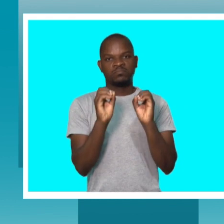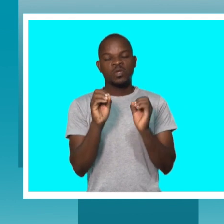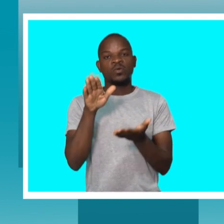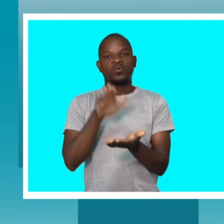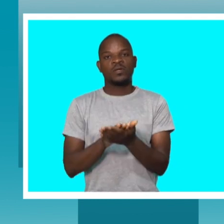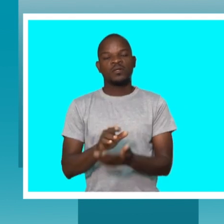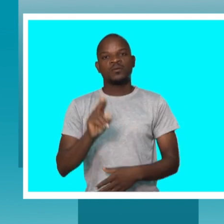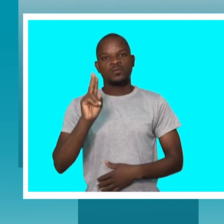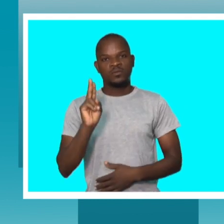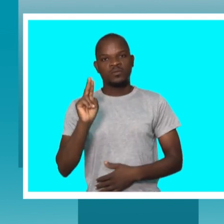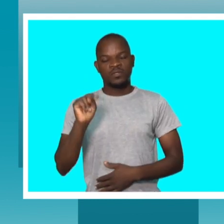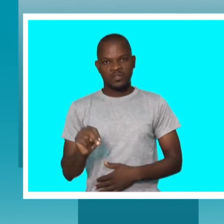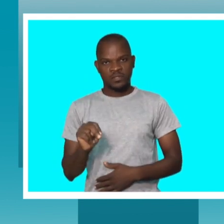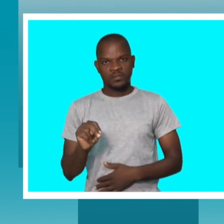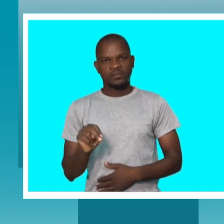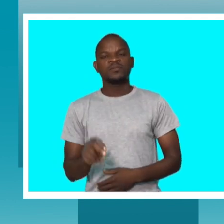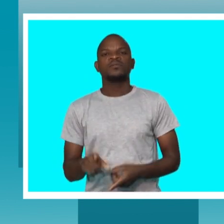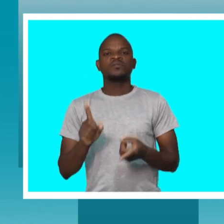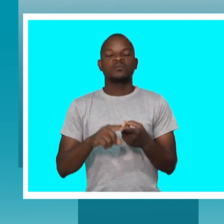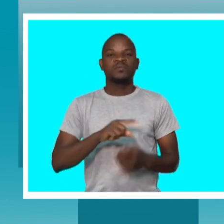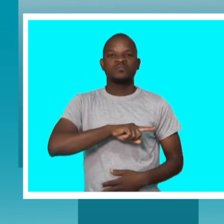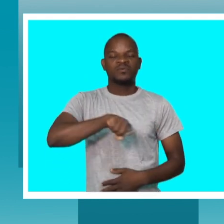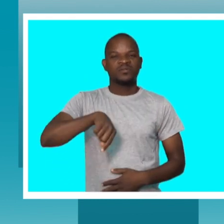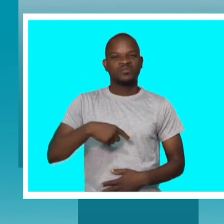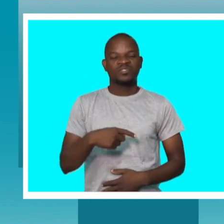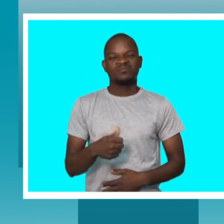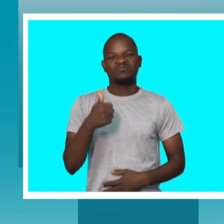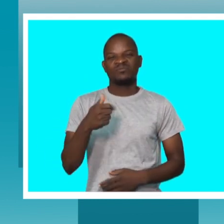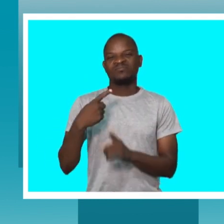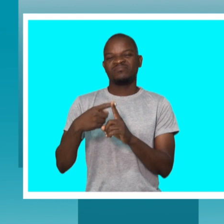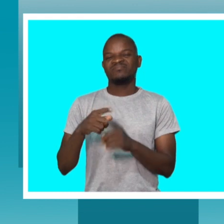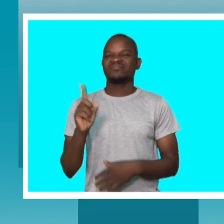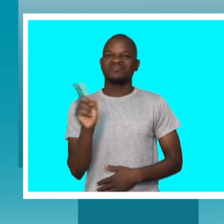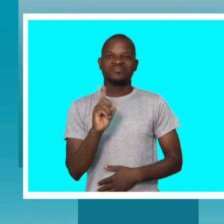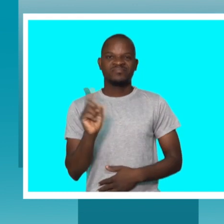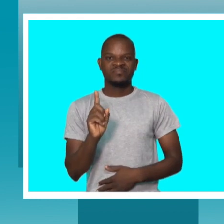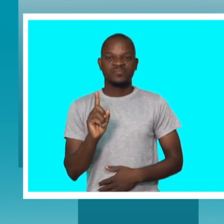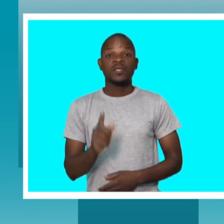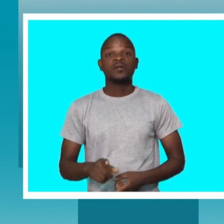Unidas, que para nós não é bom, né?